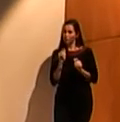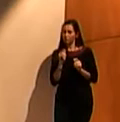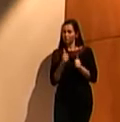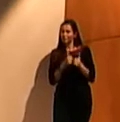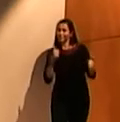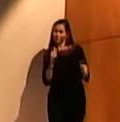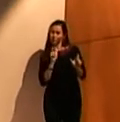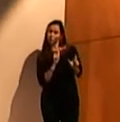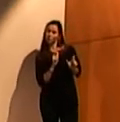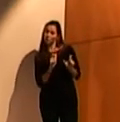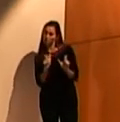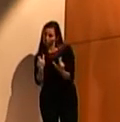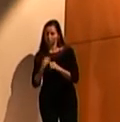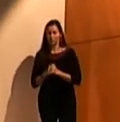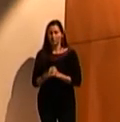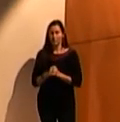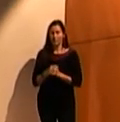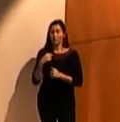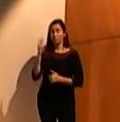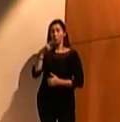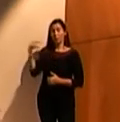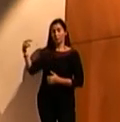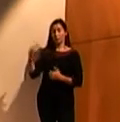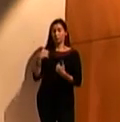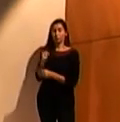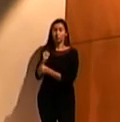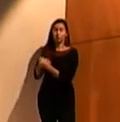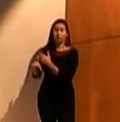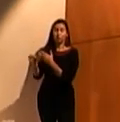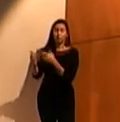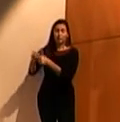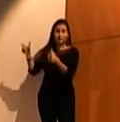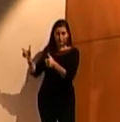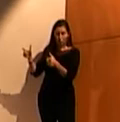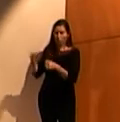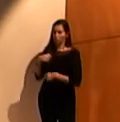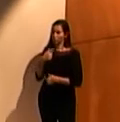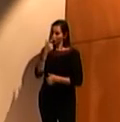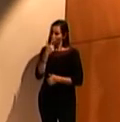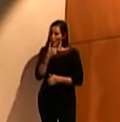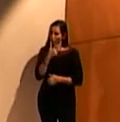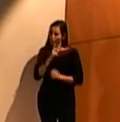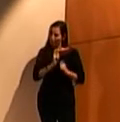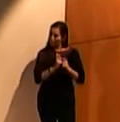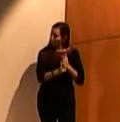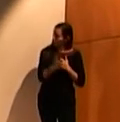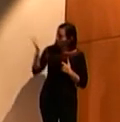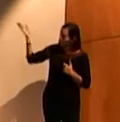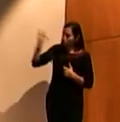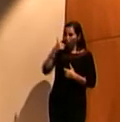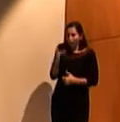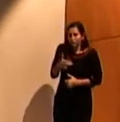travaux. Donc de mon point de vue, moi, en tant qu'établissement, ce que je peux dire, c'est que c'est une démarche qui nous a tout de suite très beaucoup